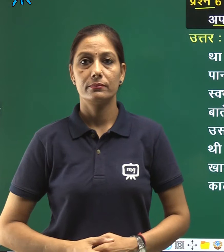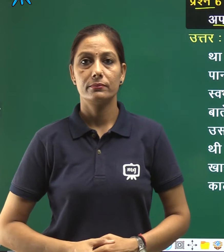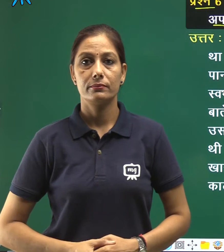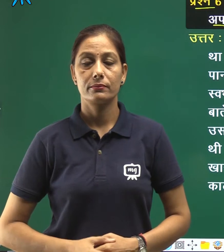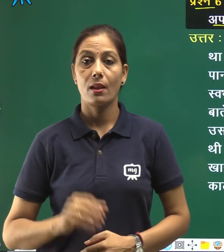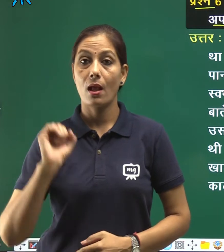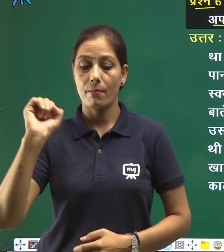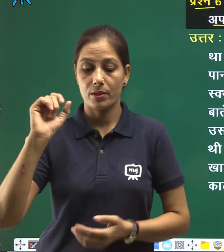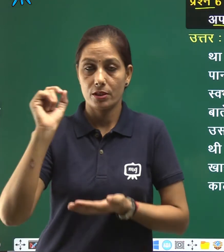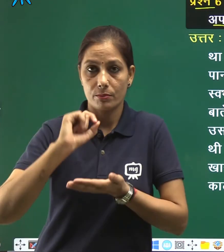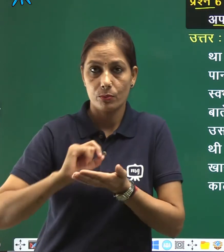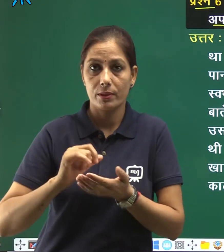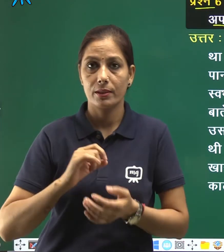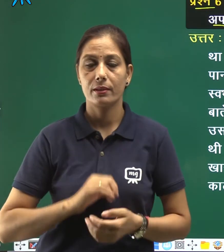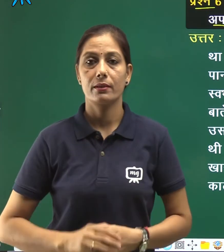अपने शब्दों में लिखिए।